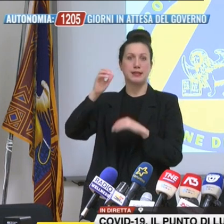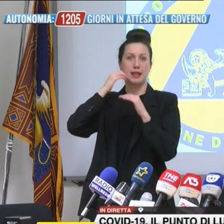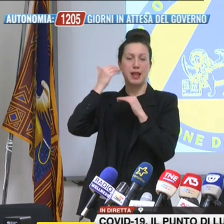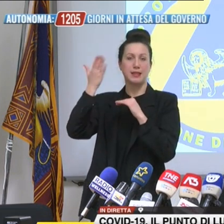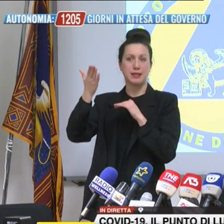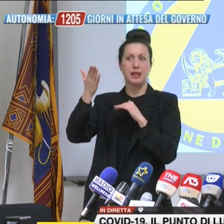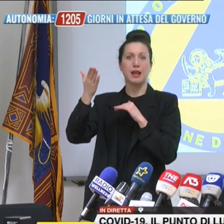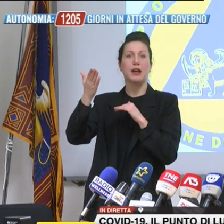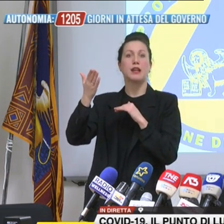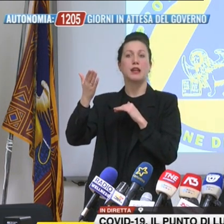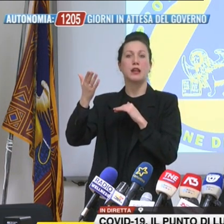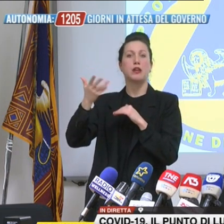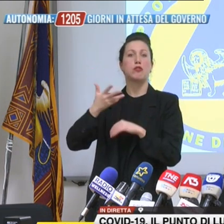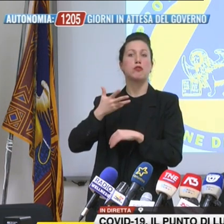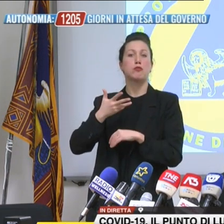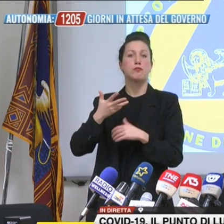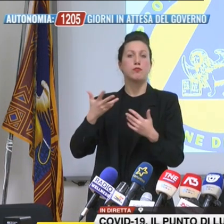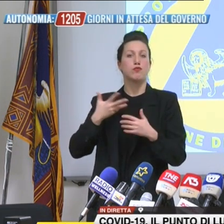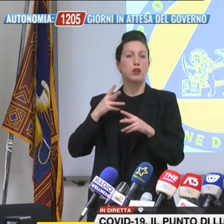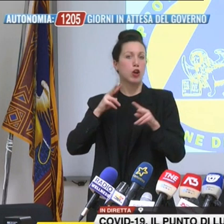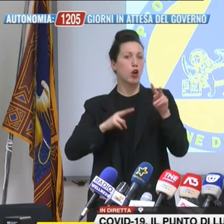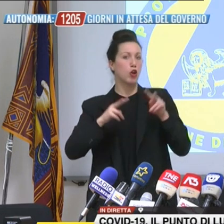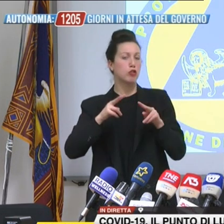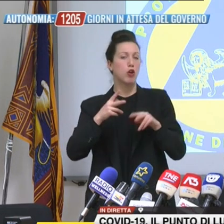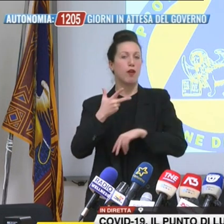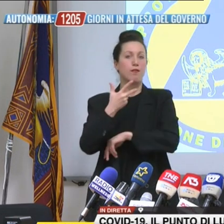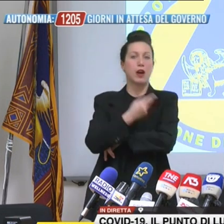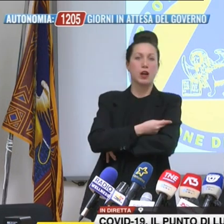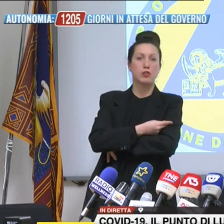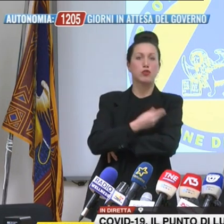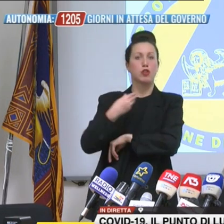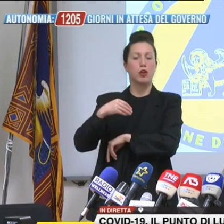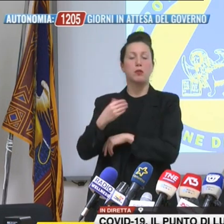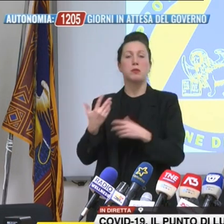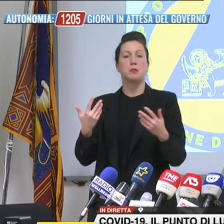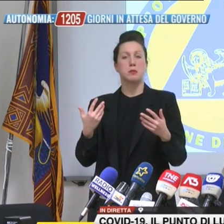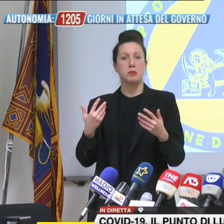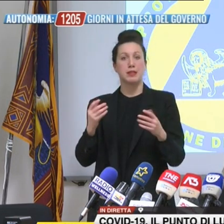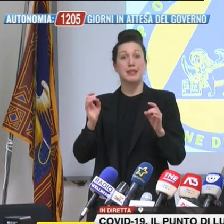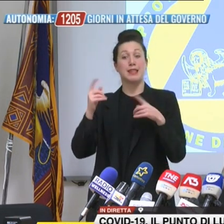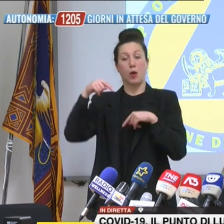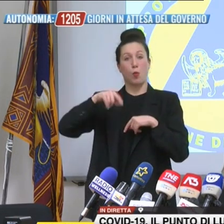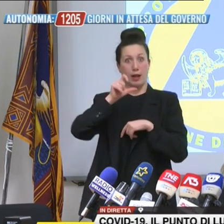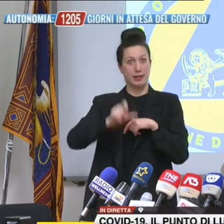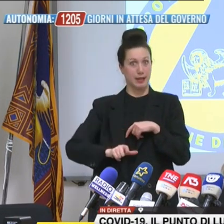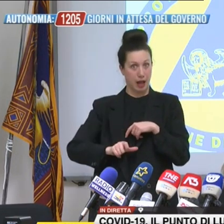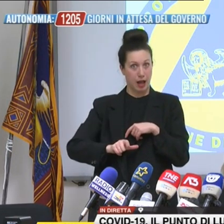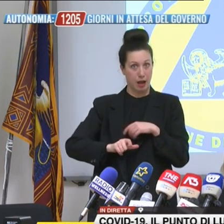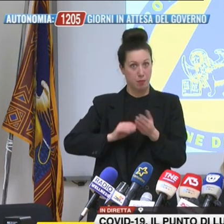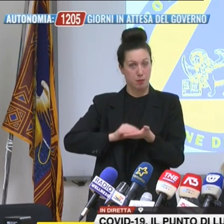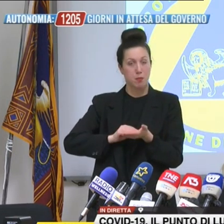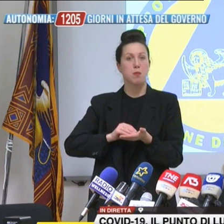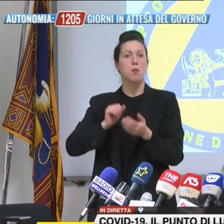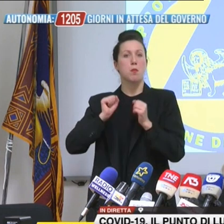vaccinati qui da noi se sono oggi qui in Italia. Se invece sono negli altri paesi dovrebbero essere vaccinati insomma nel paese